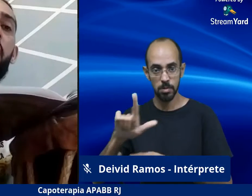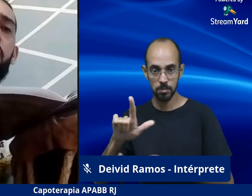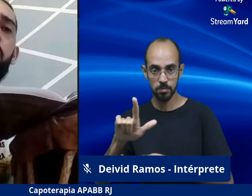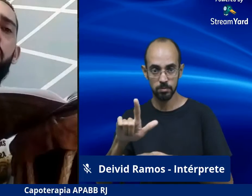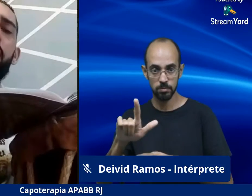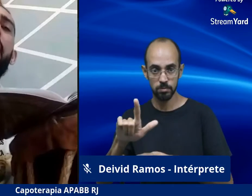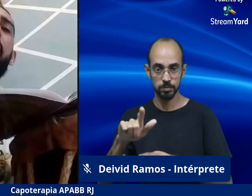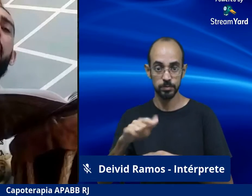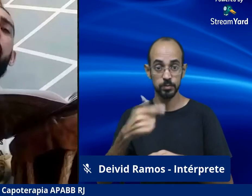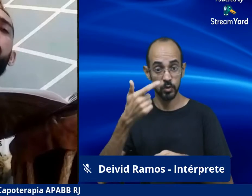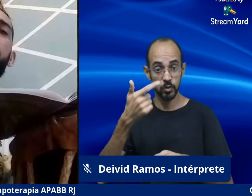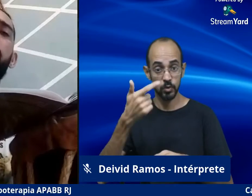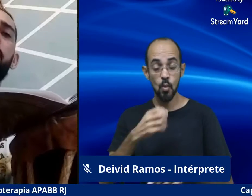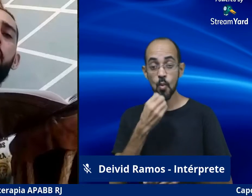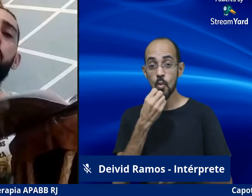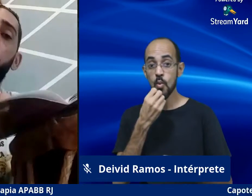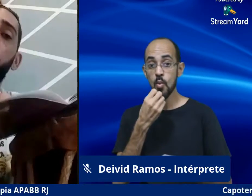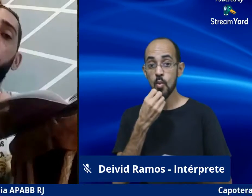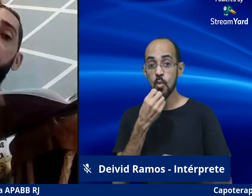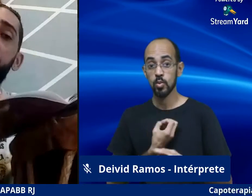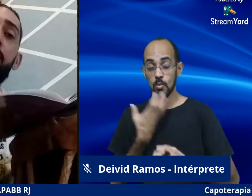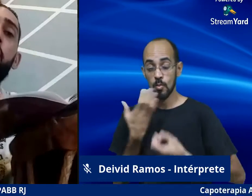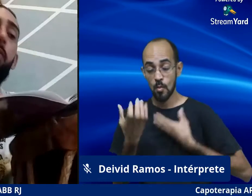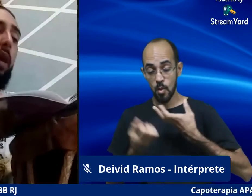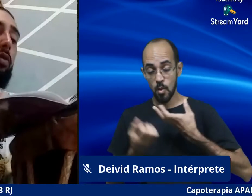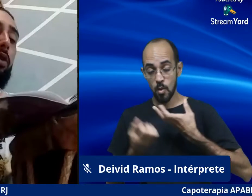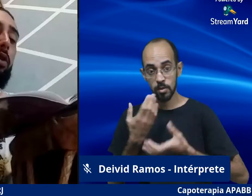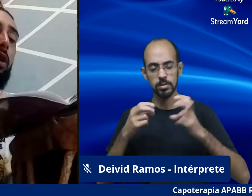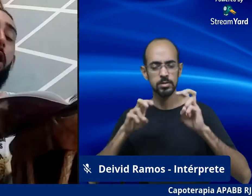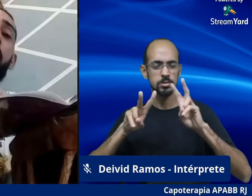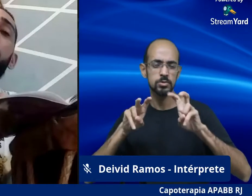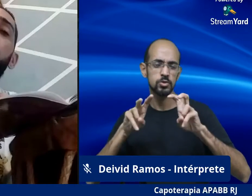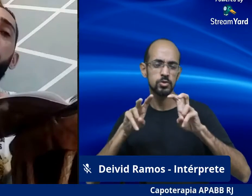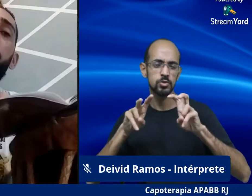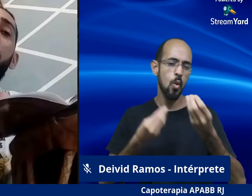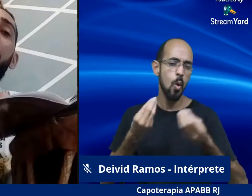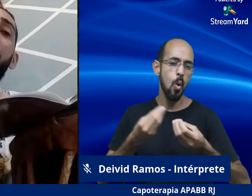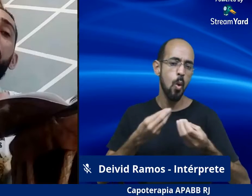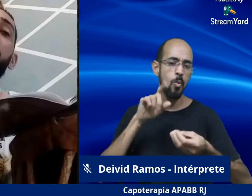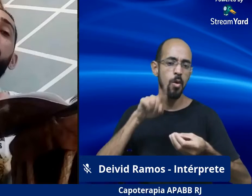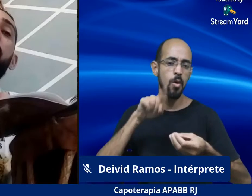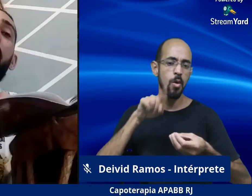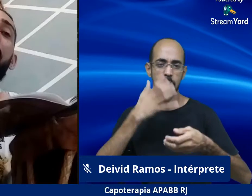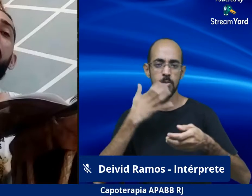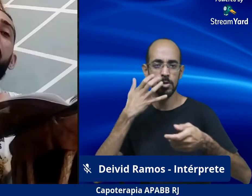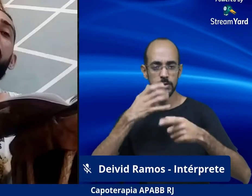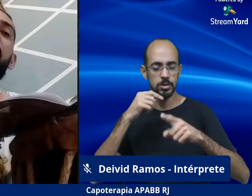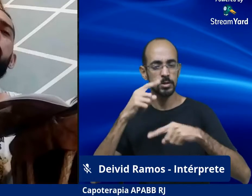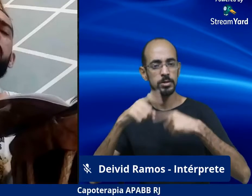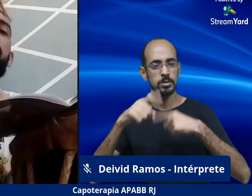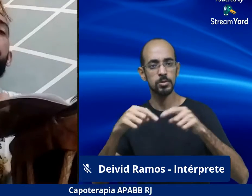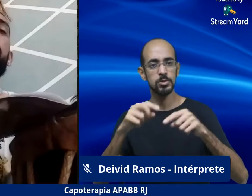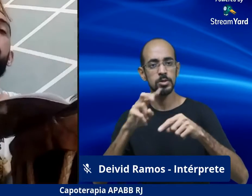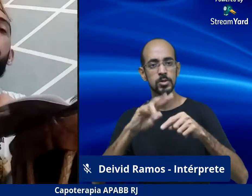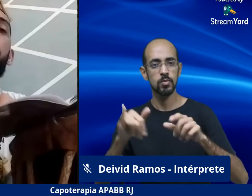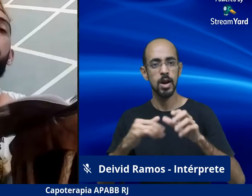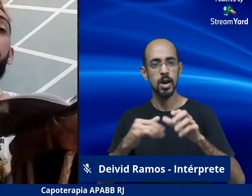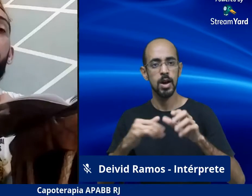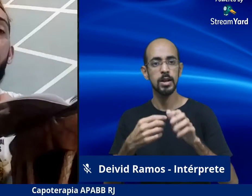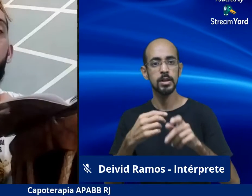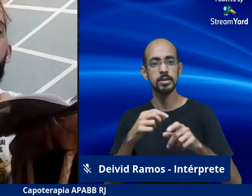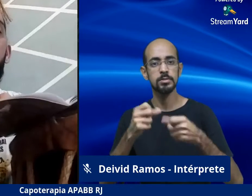o ritmo da capoeira, sobre esses instrumentos. E depois a gente vai falar especificamente